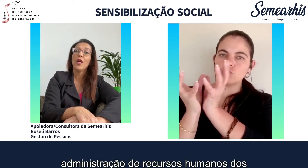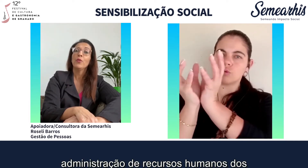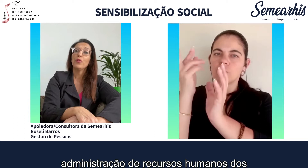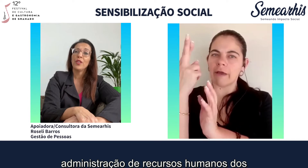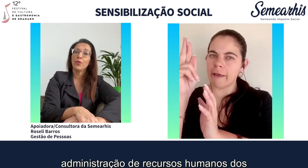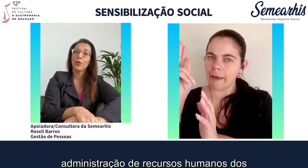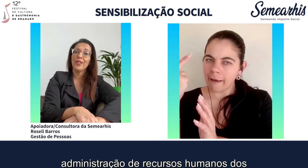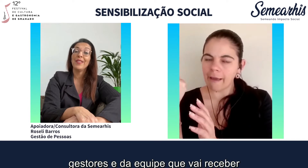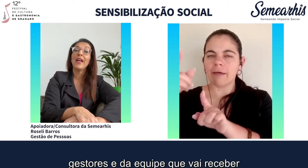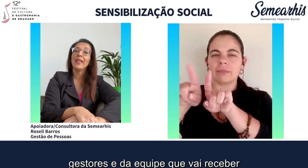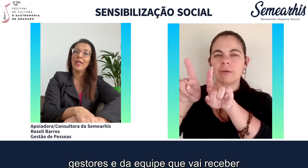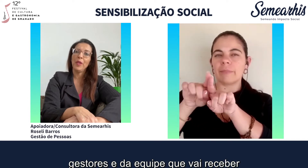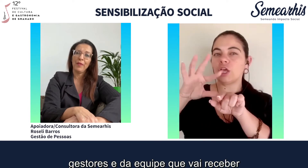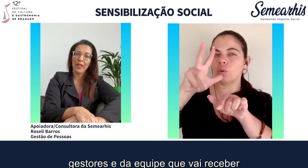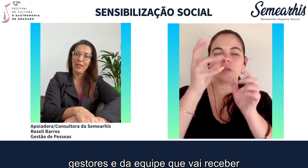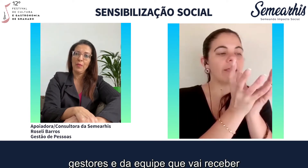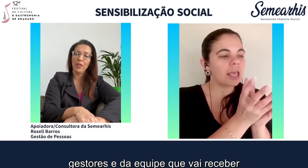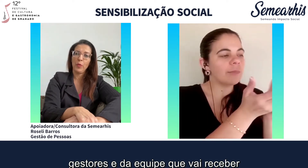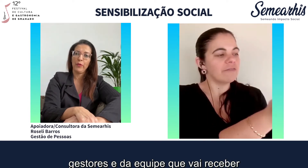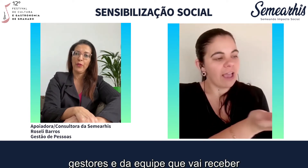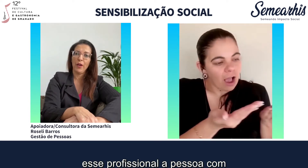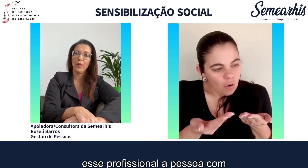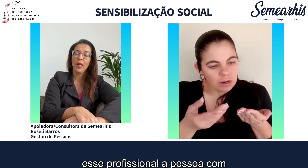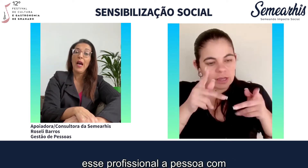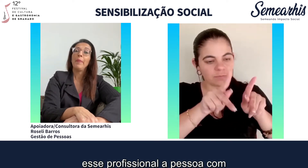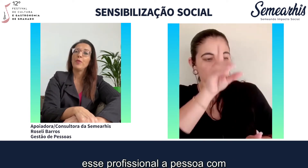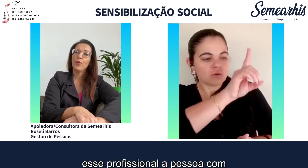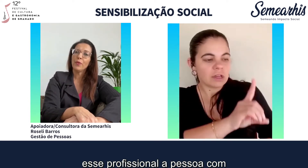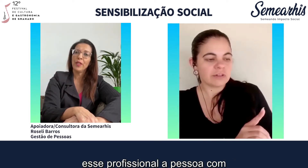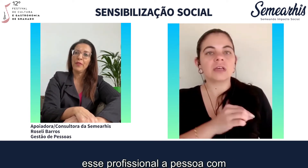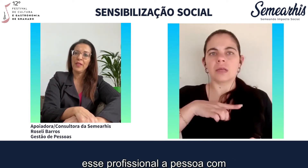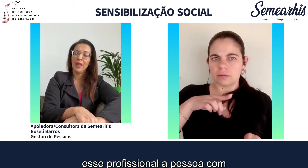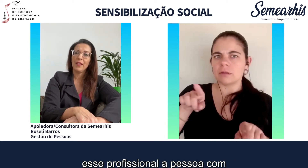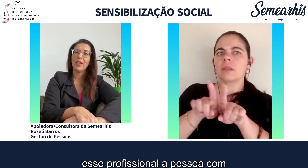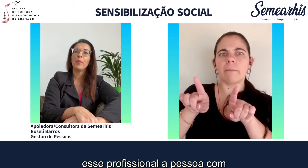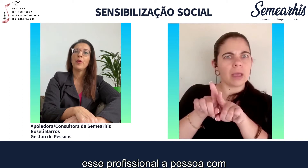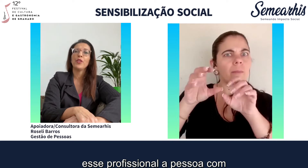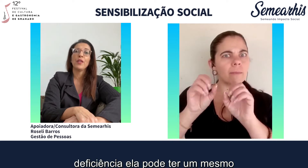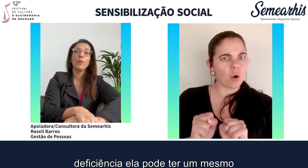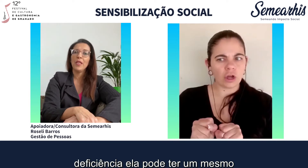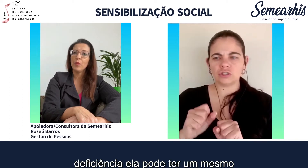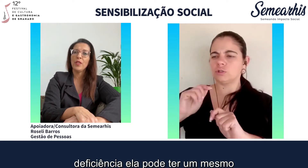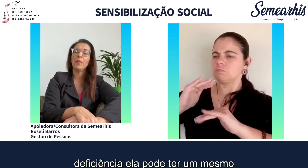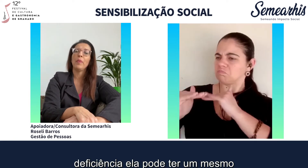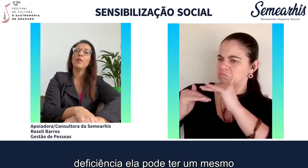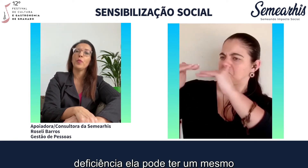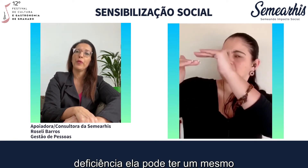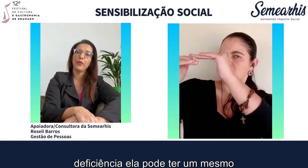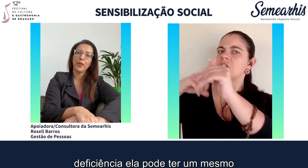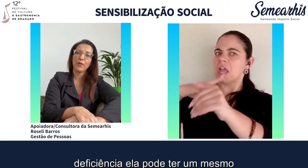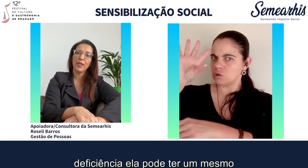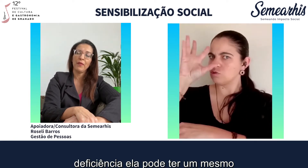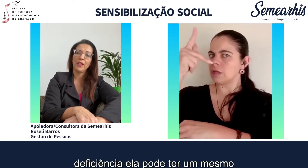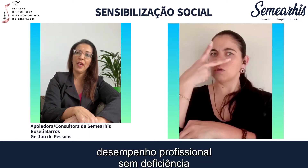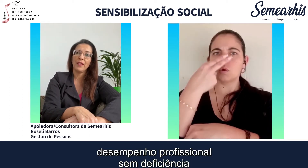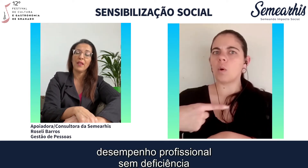humanos, dos gestores e da equipe que vai receber esse profissional. A pessoa com deficiência, ela pode ter o mesmo desempenho que um